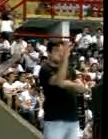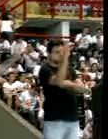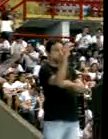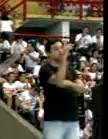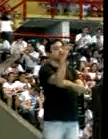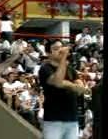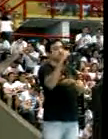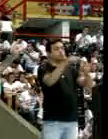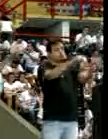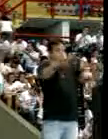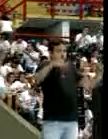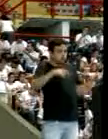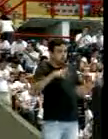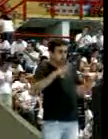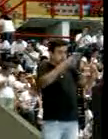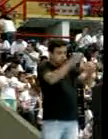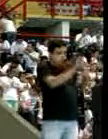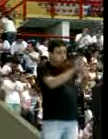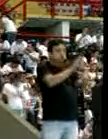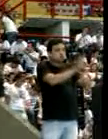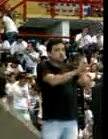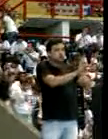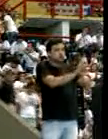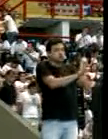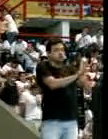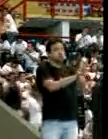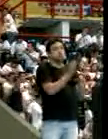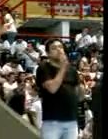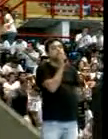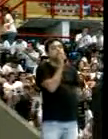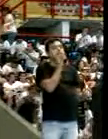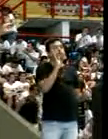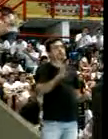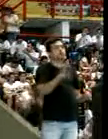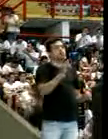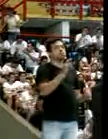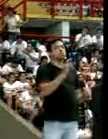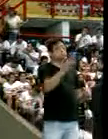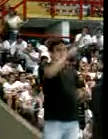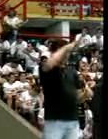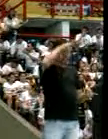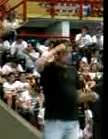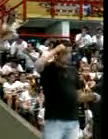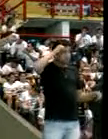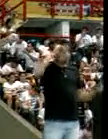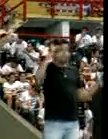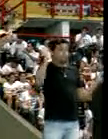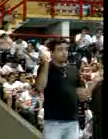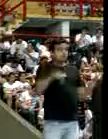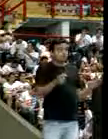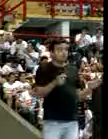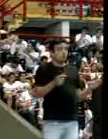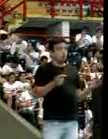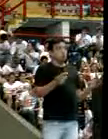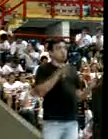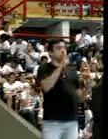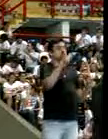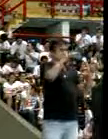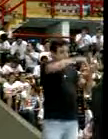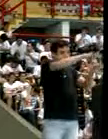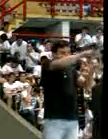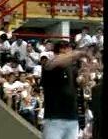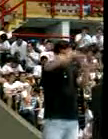florestal. Isso é muito importante. Amazônia. Você pode plantar na